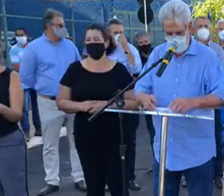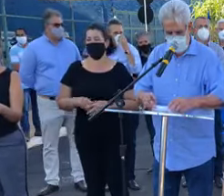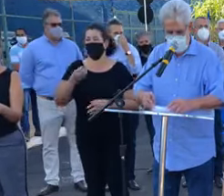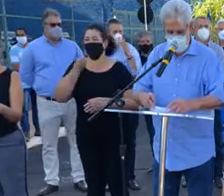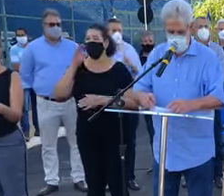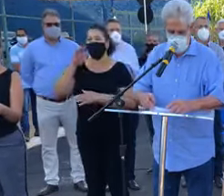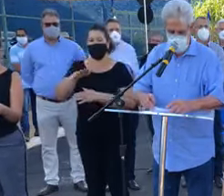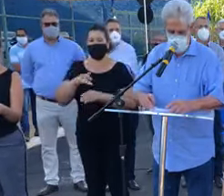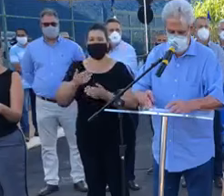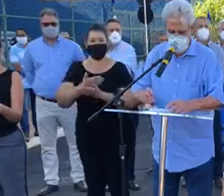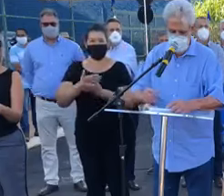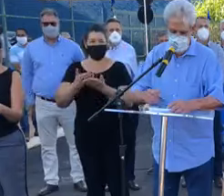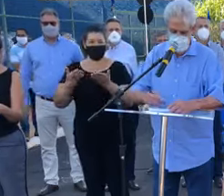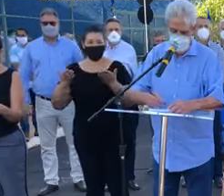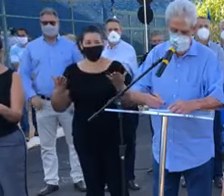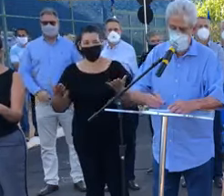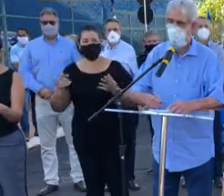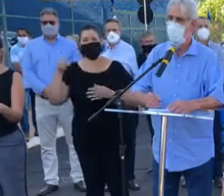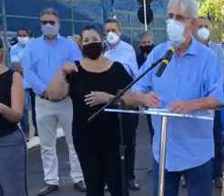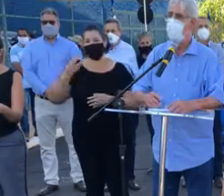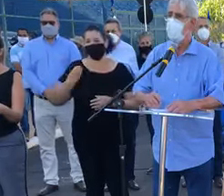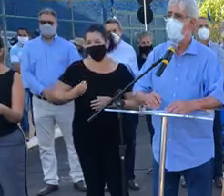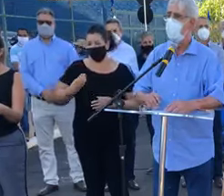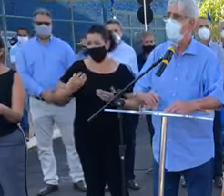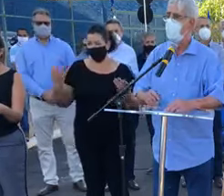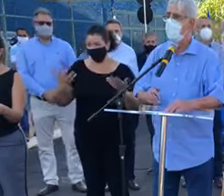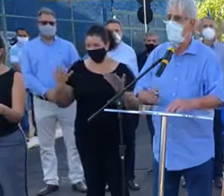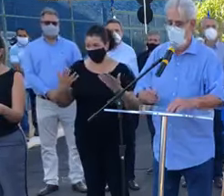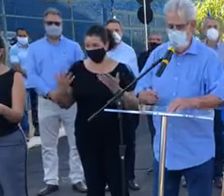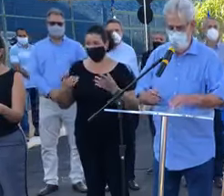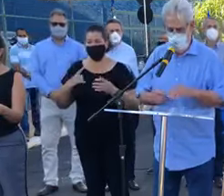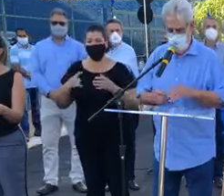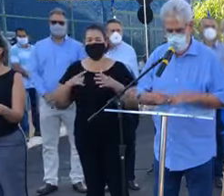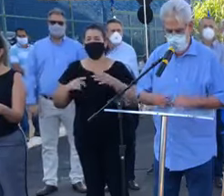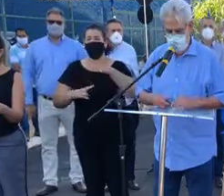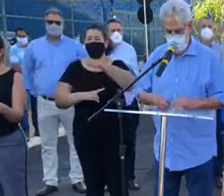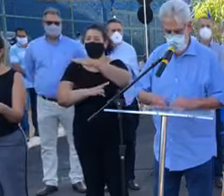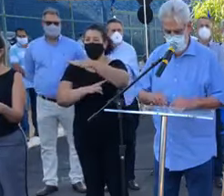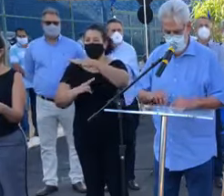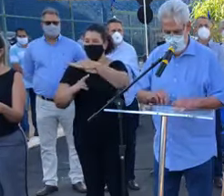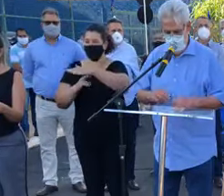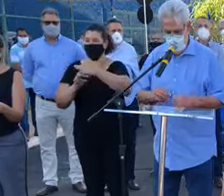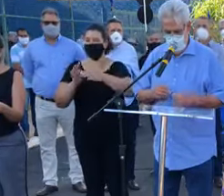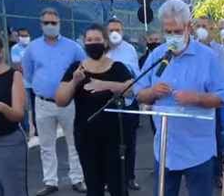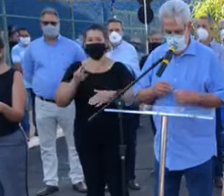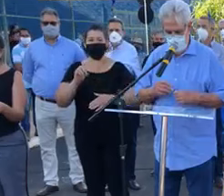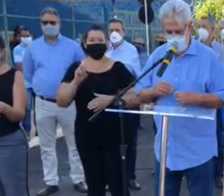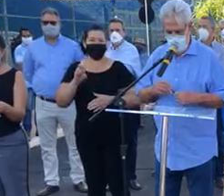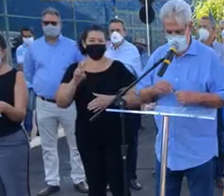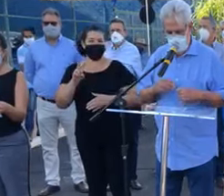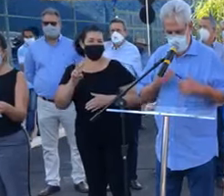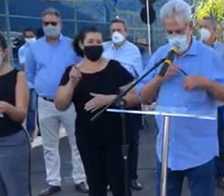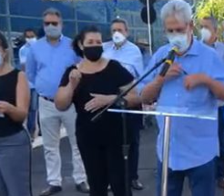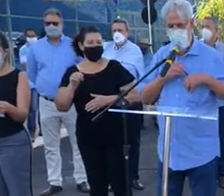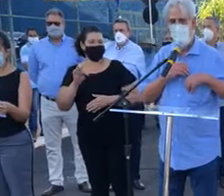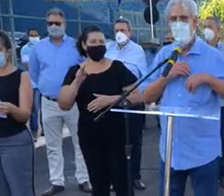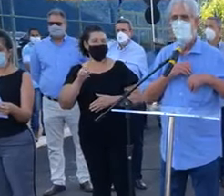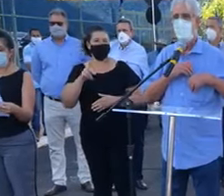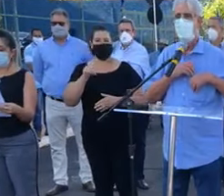Boa tarde a todos. Estamos ao vivo, direto da trincheira do Trevo do Topas, mais uma obra que